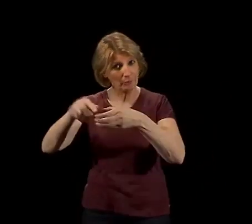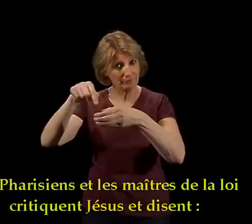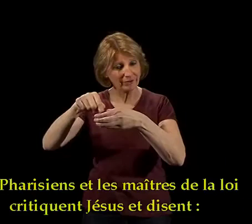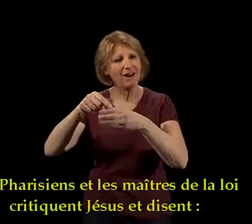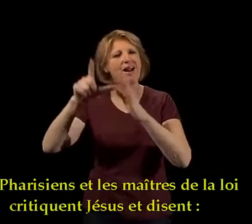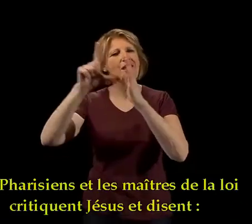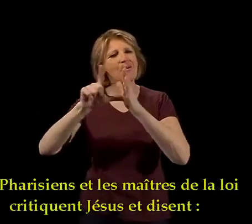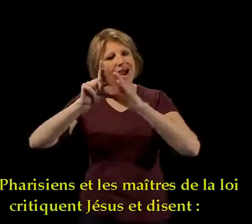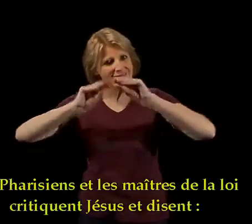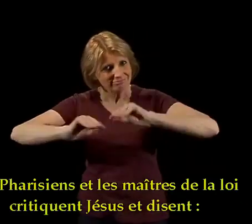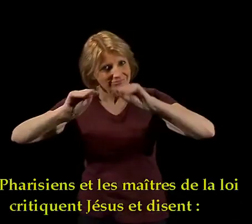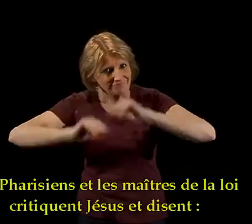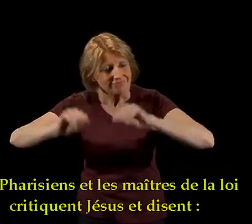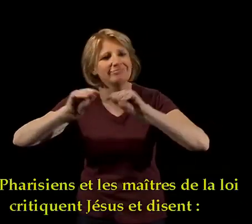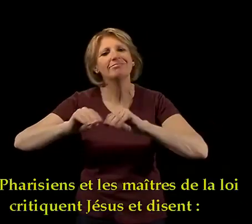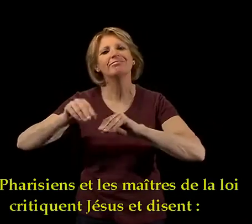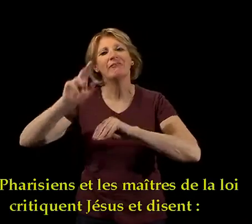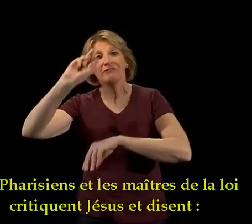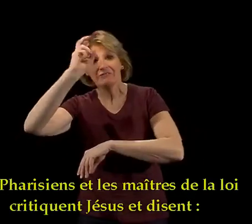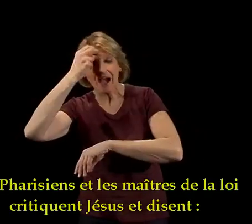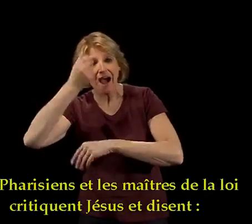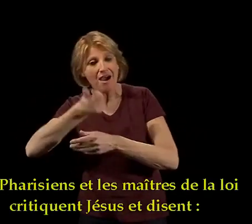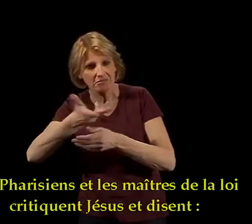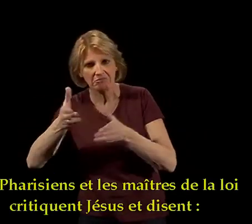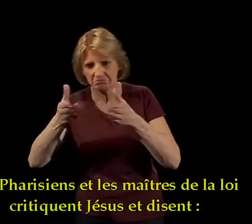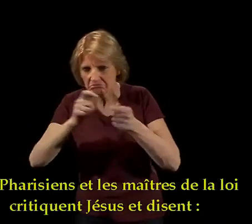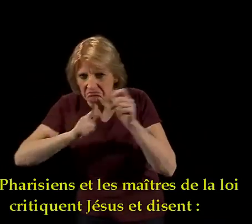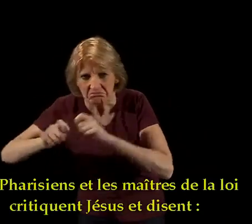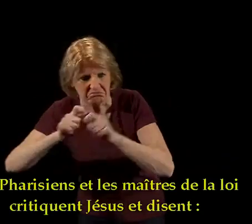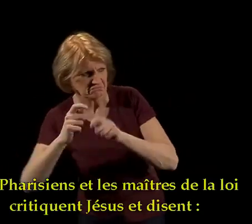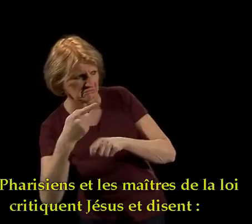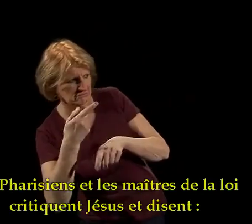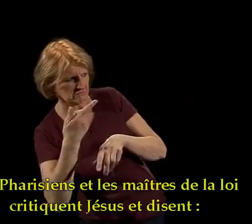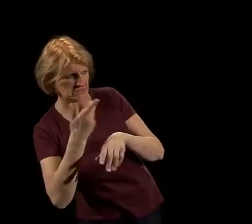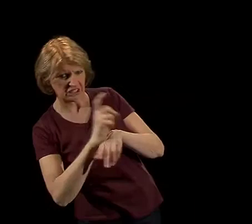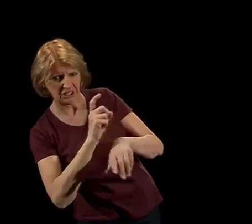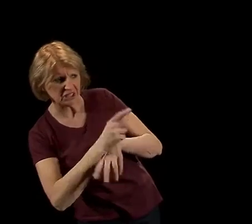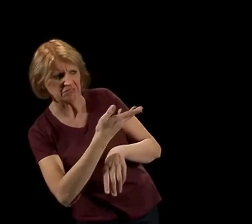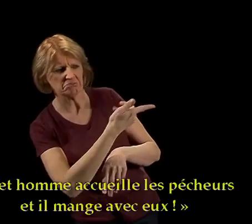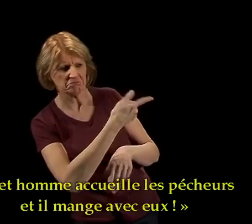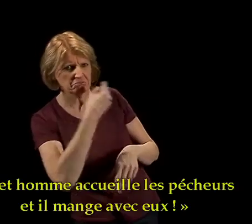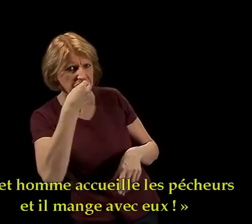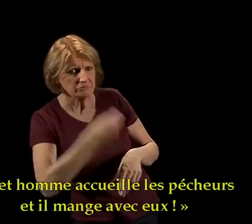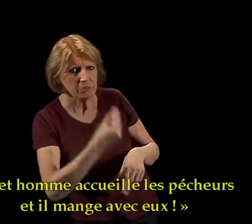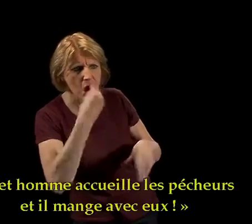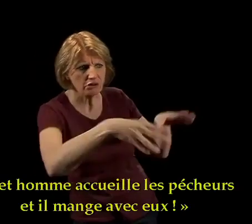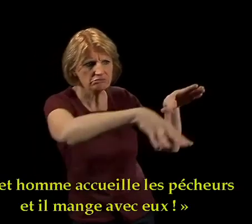Les pharisiens et les maîtres de la loi critiquent Jésus. Ils disent « Cet homme accueille les